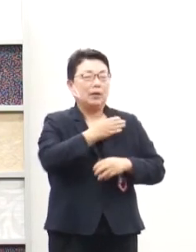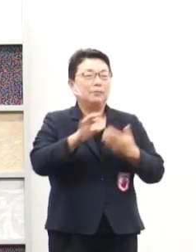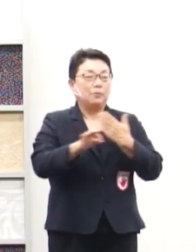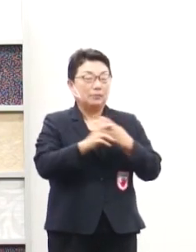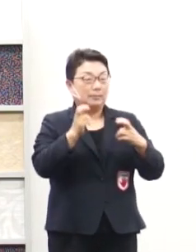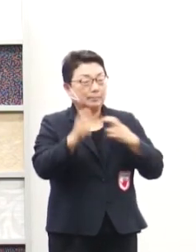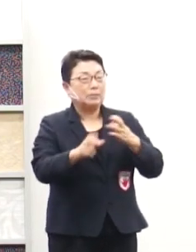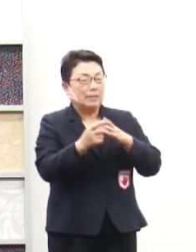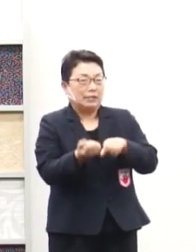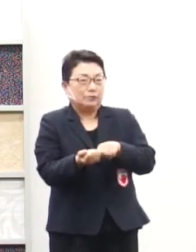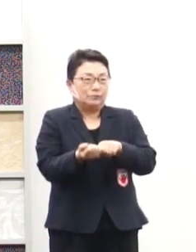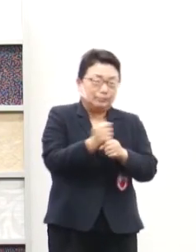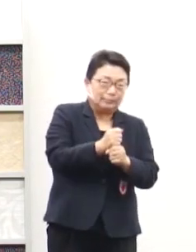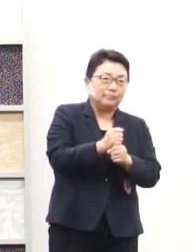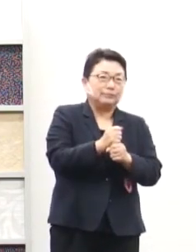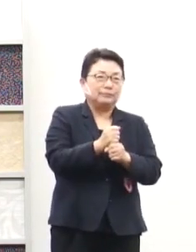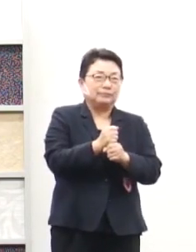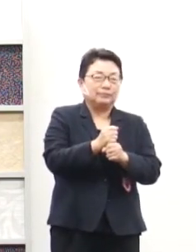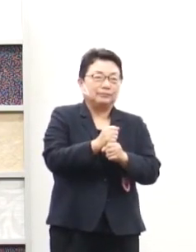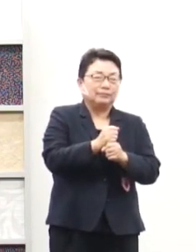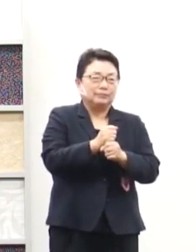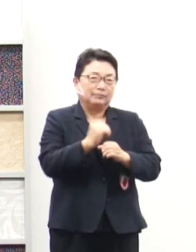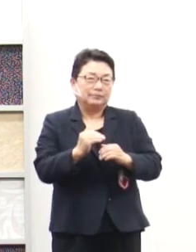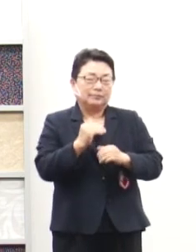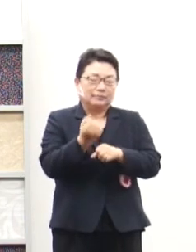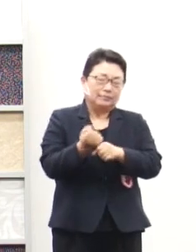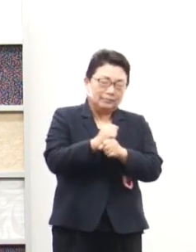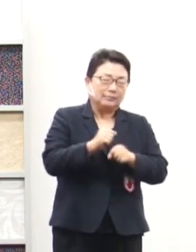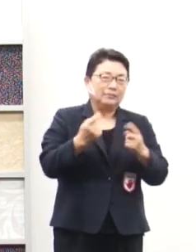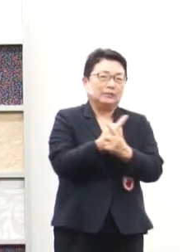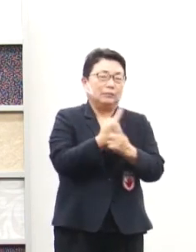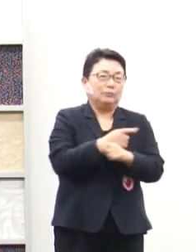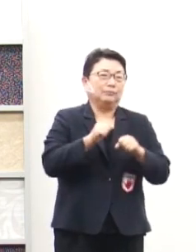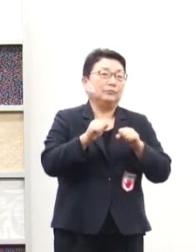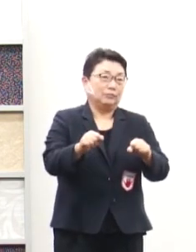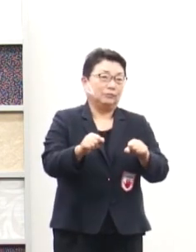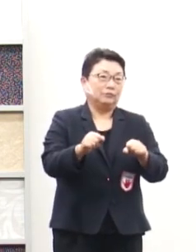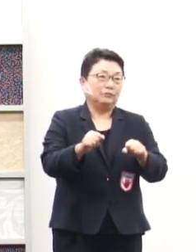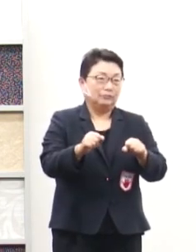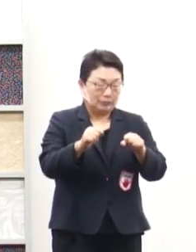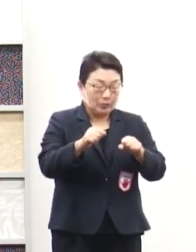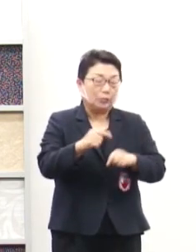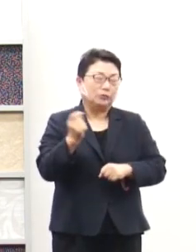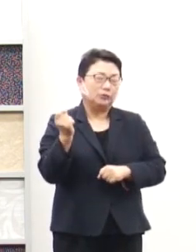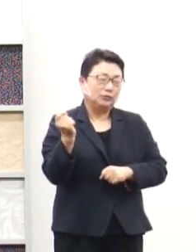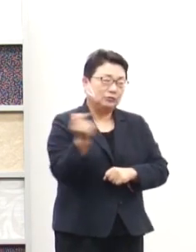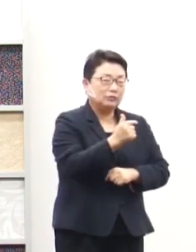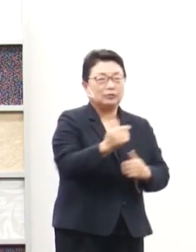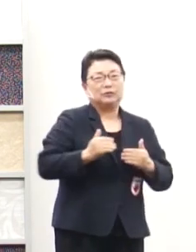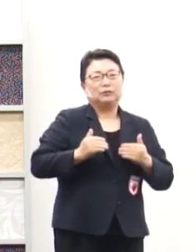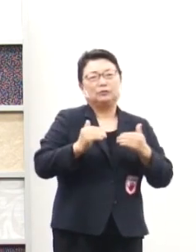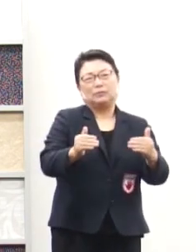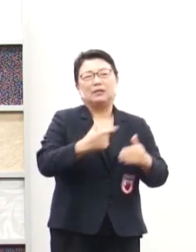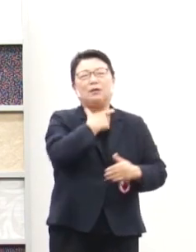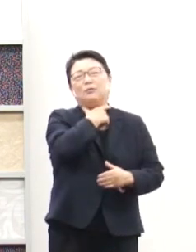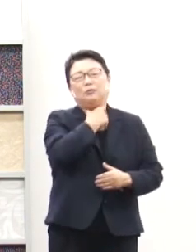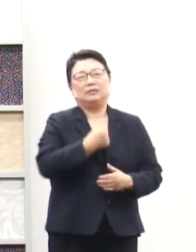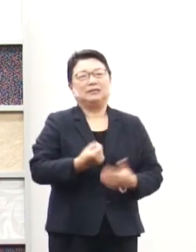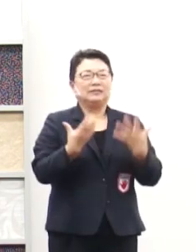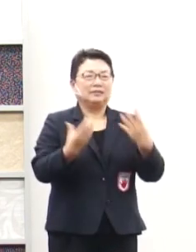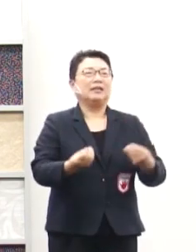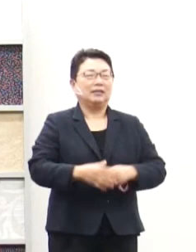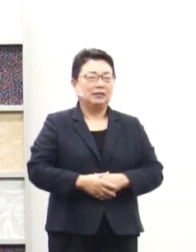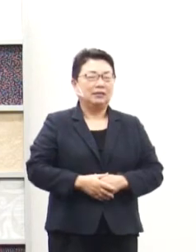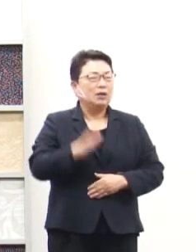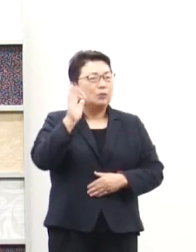ですね、改めていただく作業をですね、その、まあ、迅速に進めていただけたらよかったかなと、